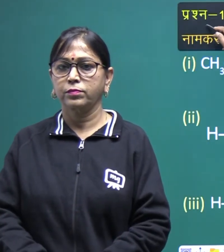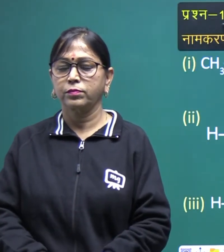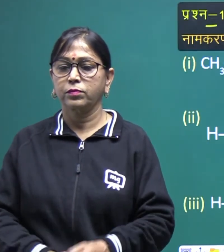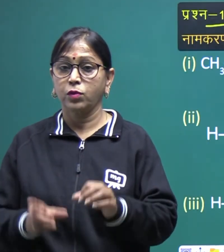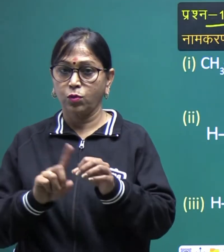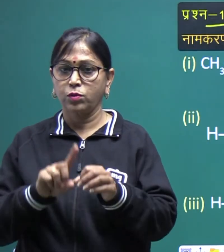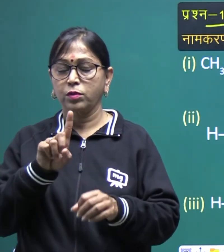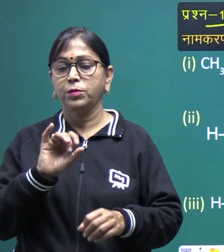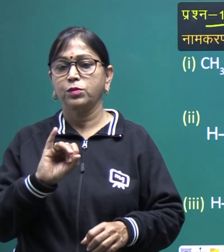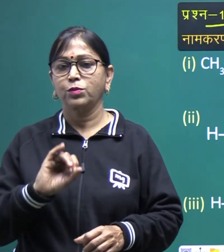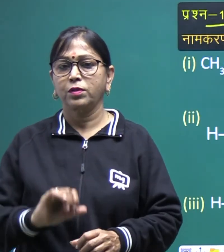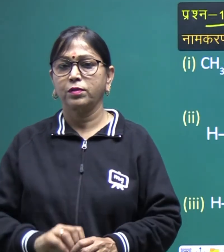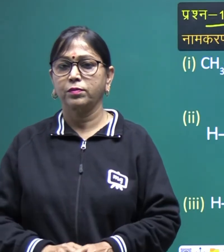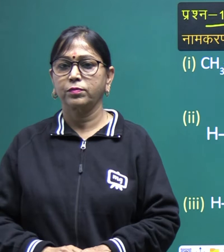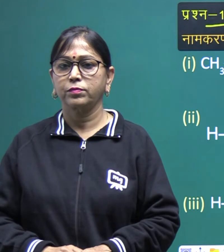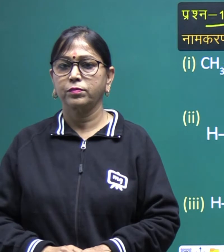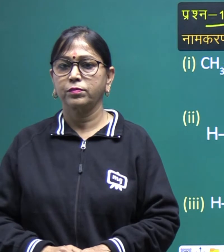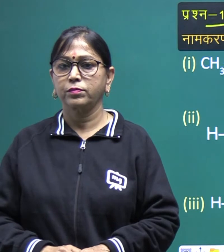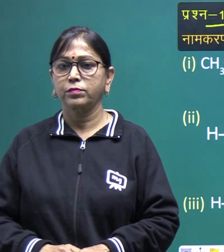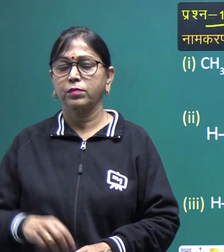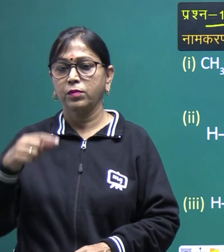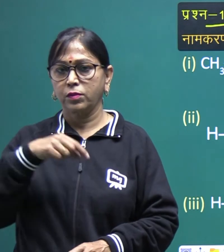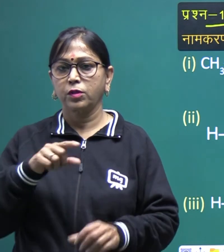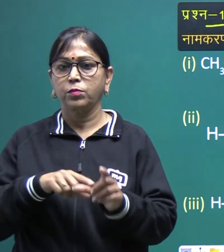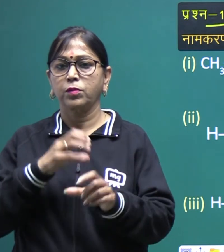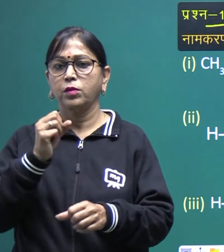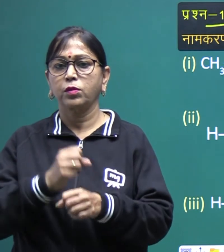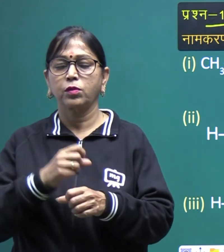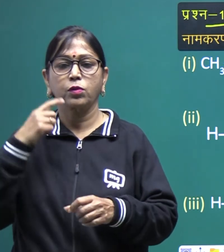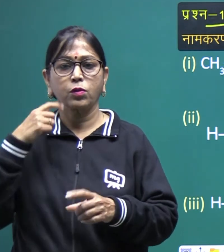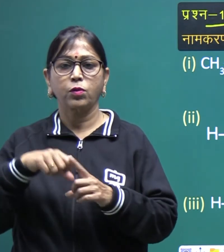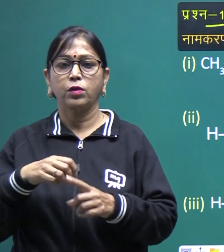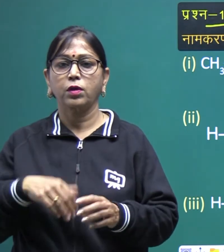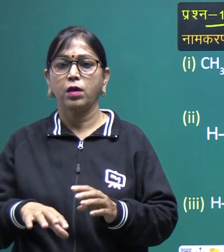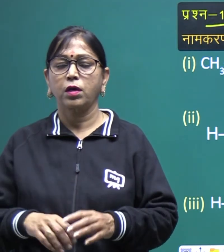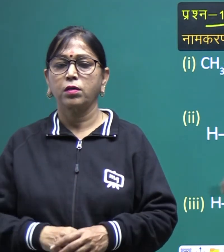नंबर 16, निम्न यौगिकों का